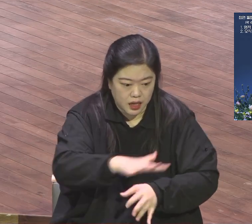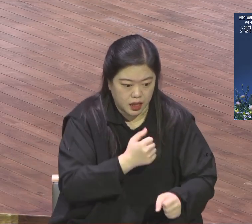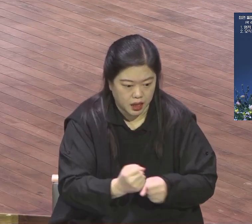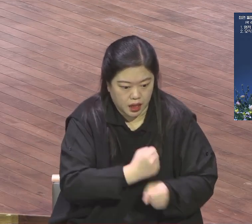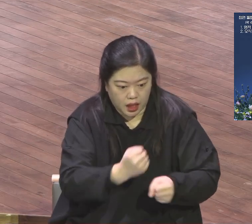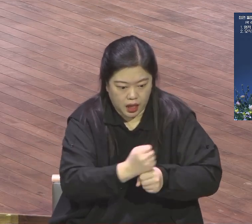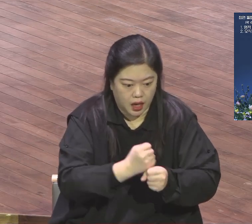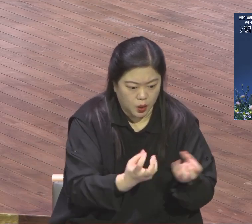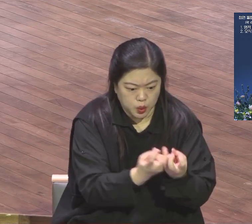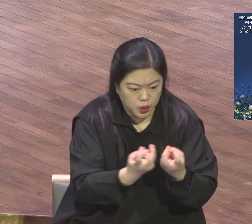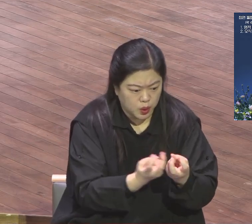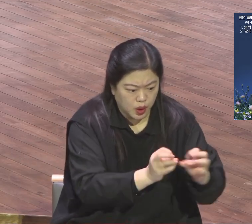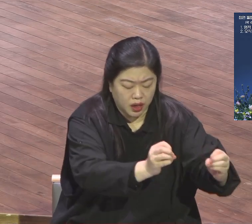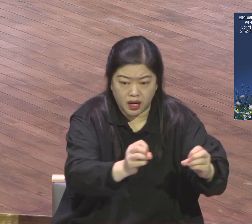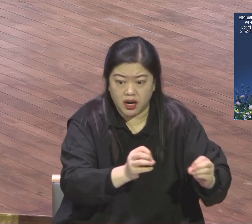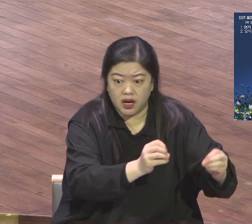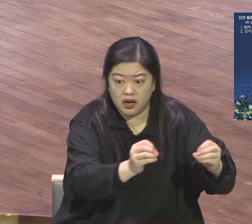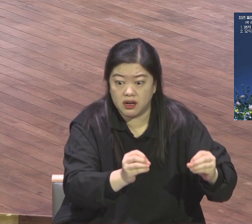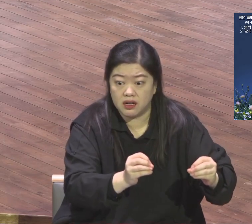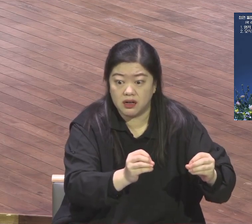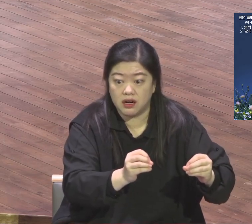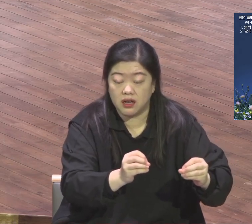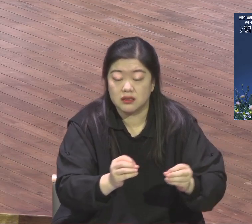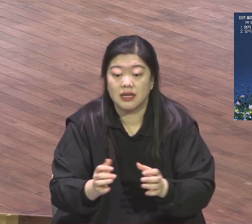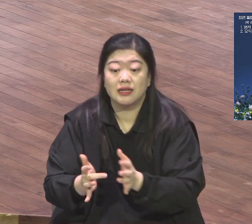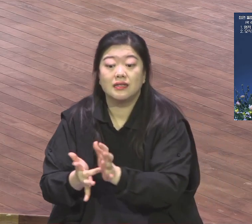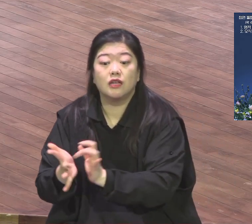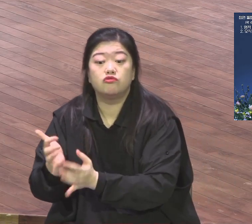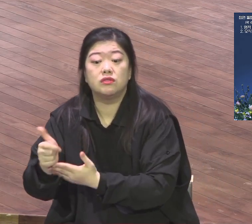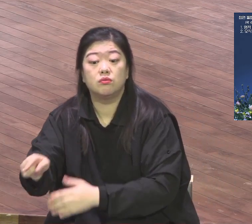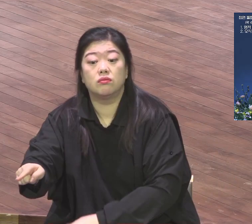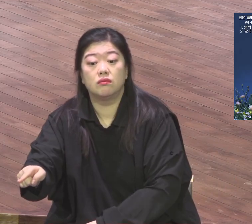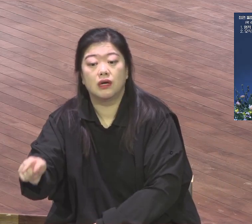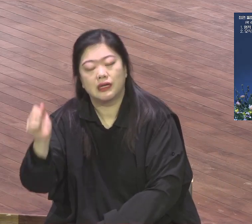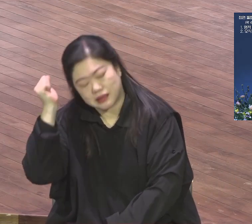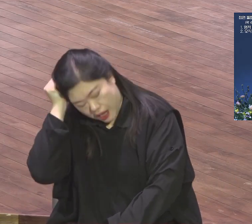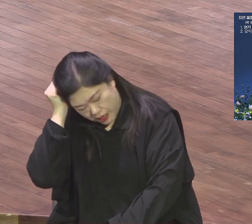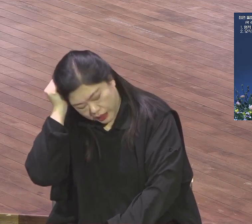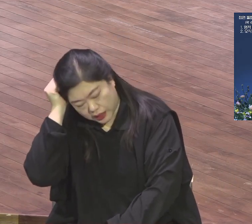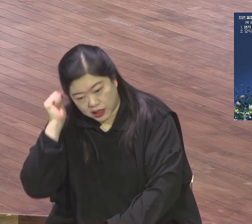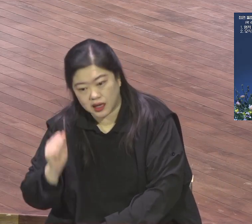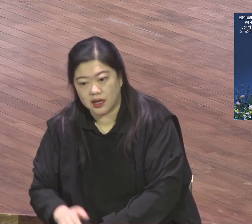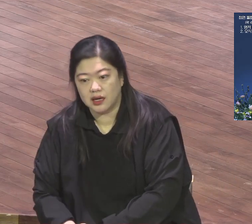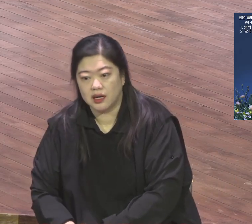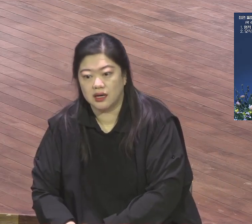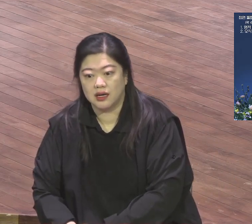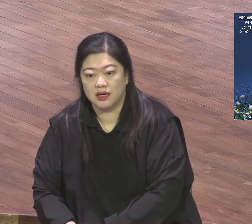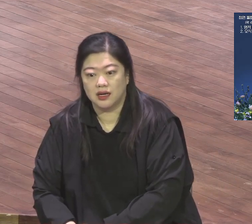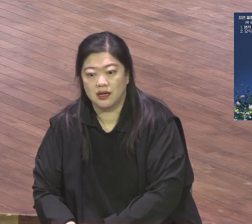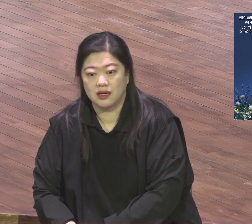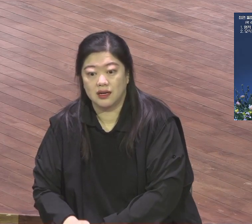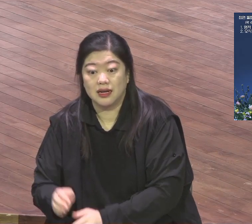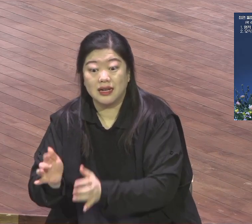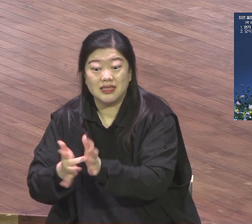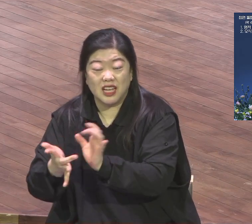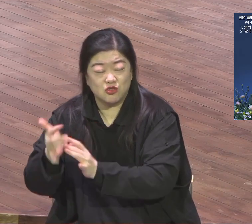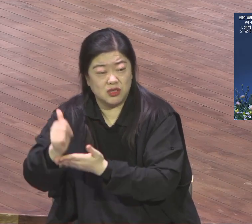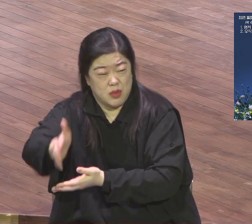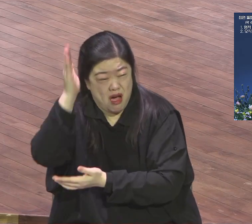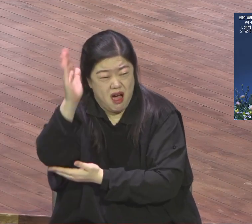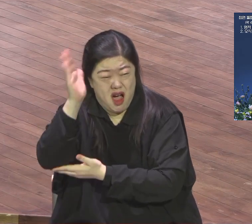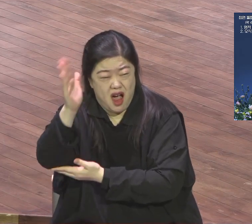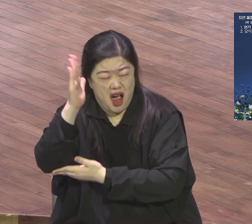지금 예수님께서 말이요. 너무 잠이 많아가지고 이렇게 풍랑이 막 몰아치는데 주무시는데 그런